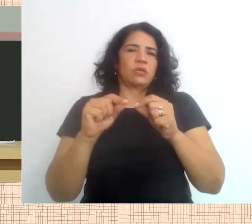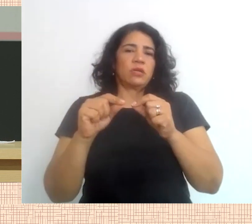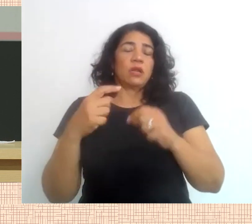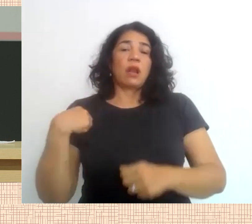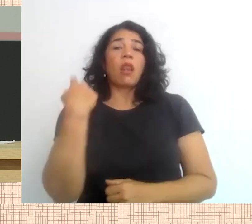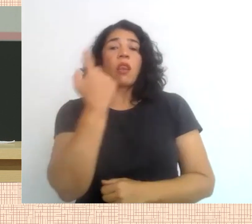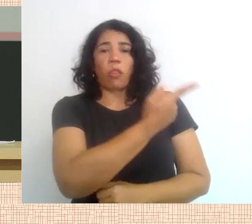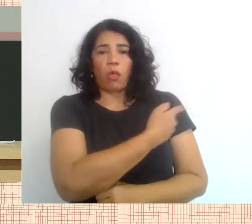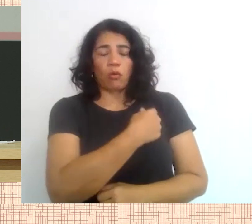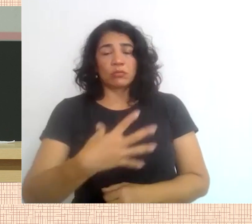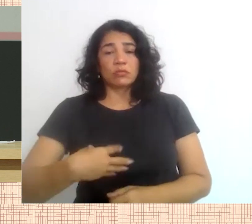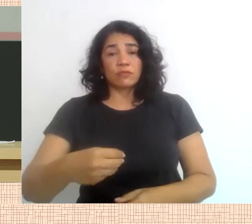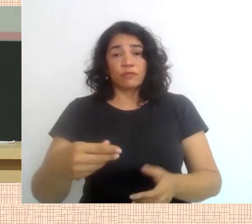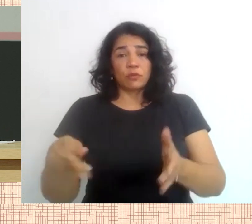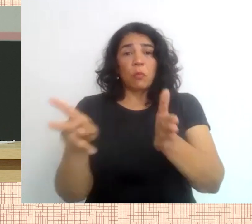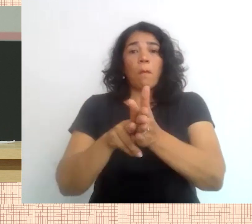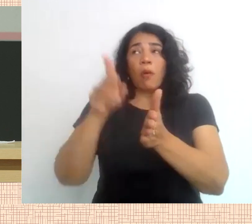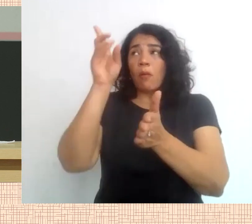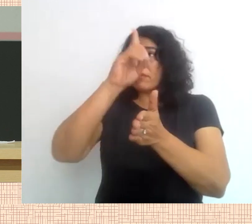libertar a criação.